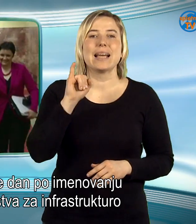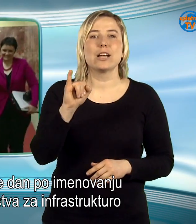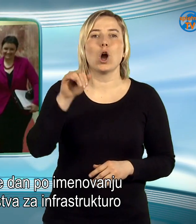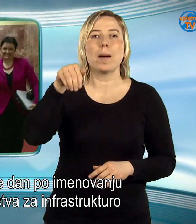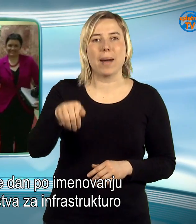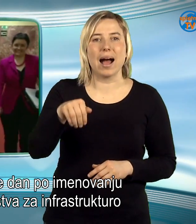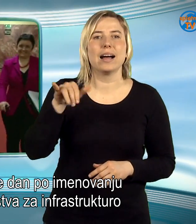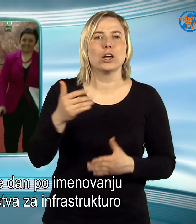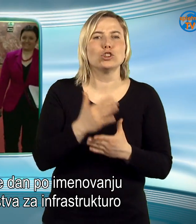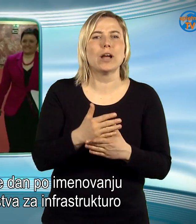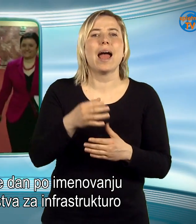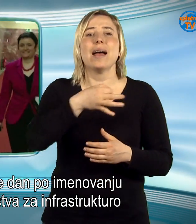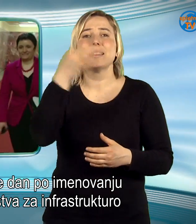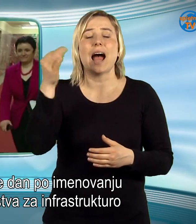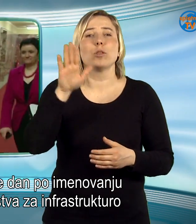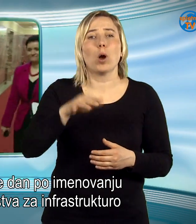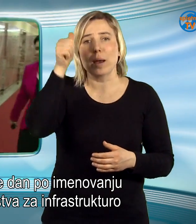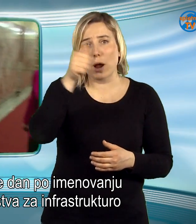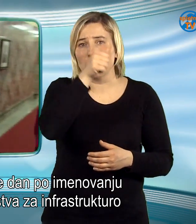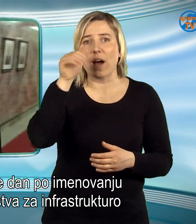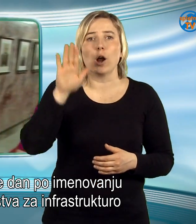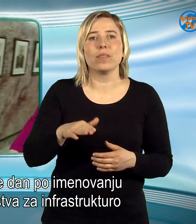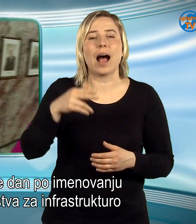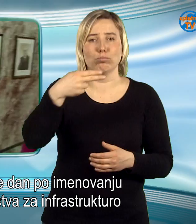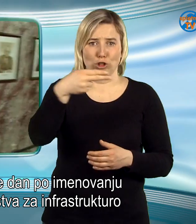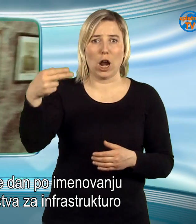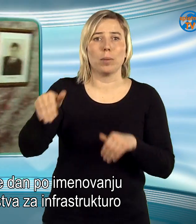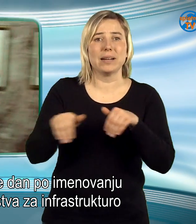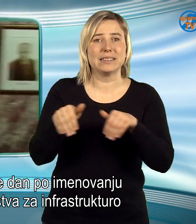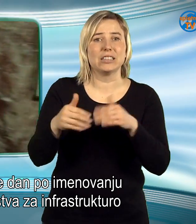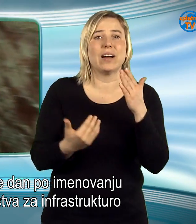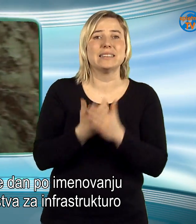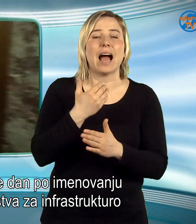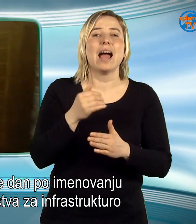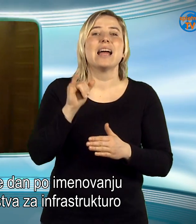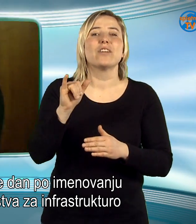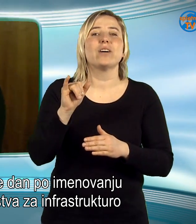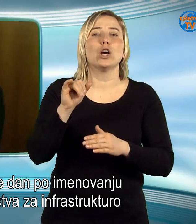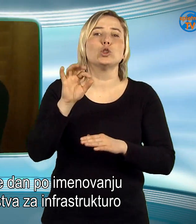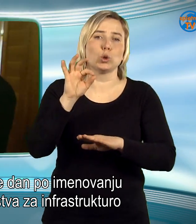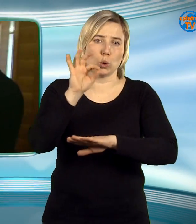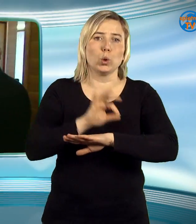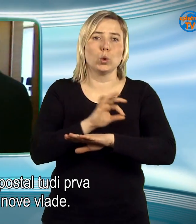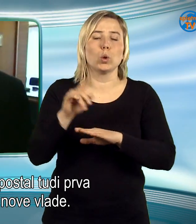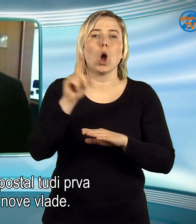Igor Maher je že dan po imenovanju na čelu Ministrstva za infrastrukturo in prostor postal tudi prva težava nove